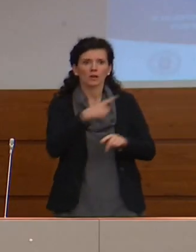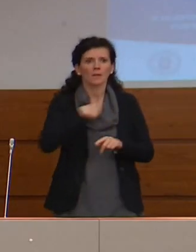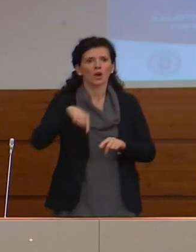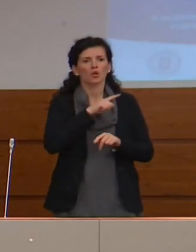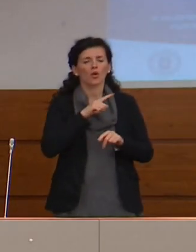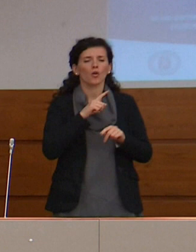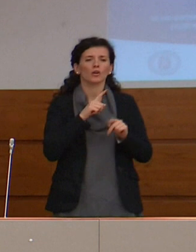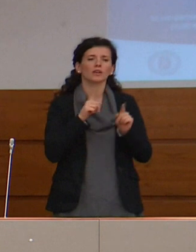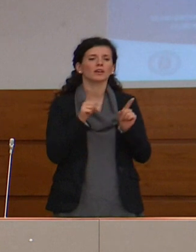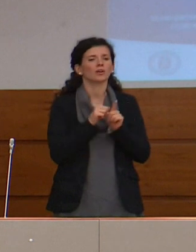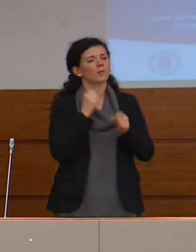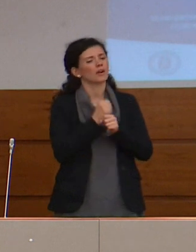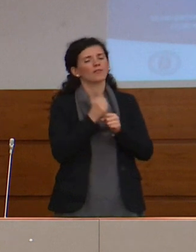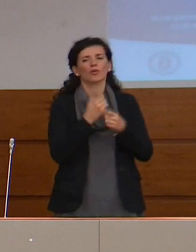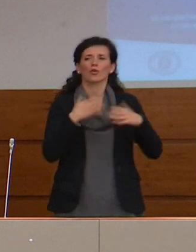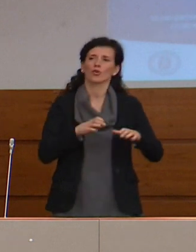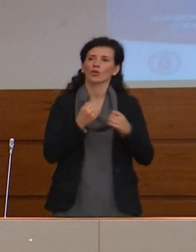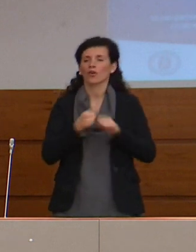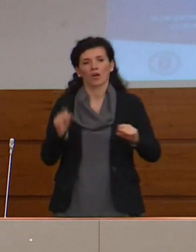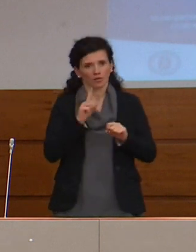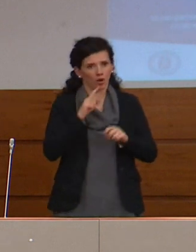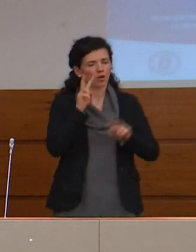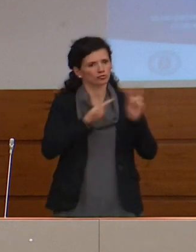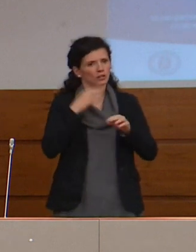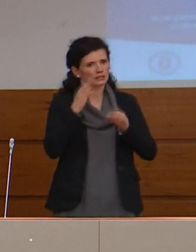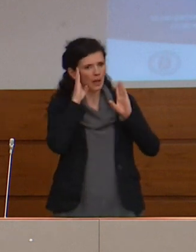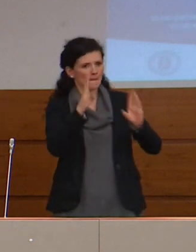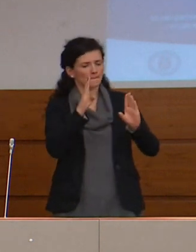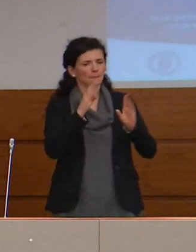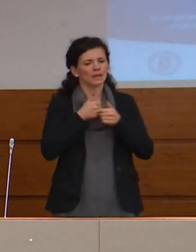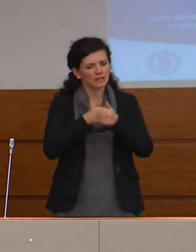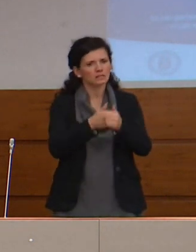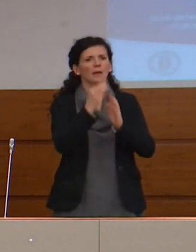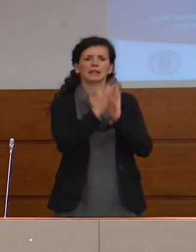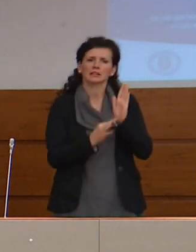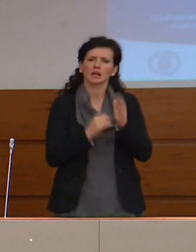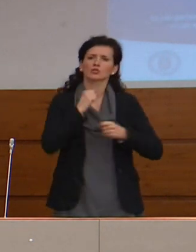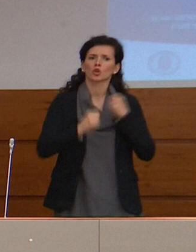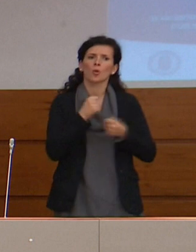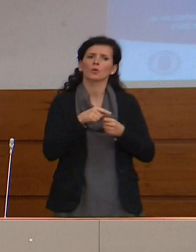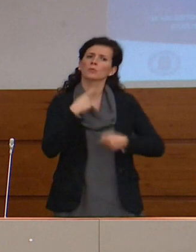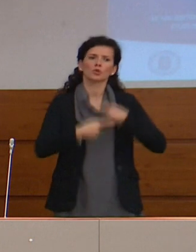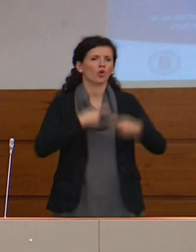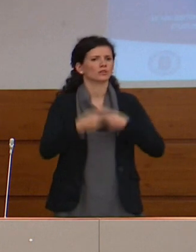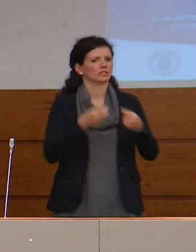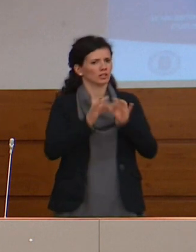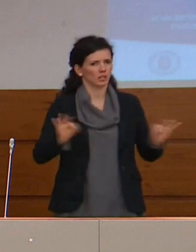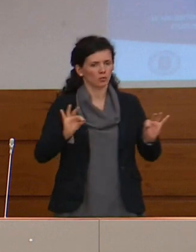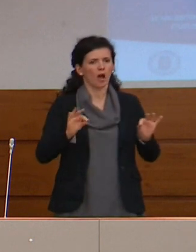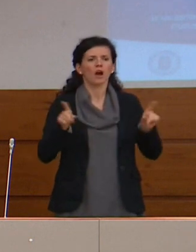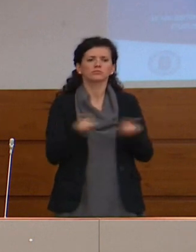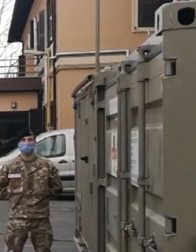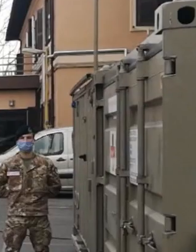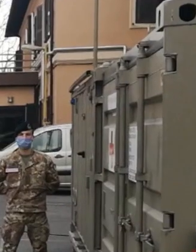seguiu o diretor da Proteção Civil italiana. Angelo Borrelli avisou que não se pode baixar a guarda e que todos devem respeitar as indicações